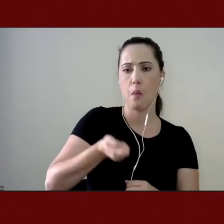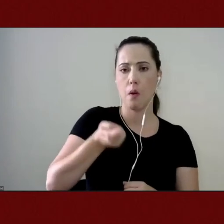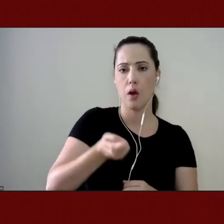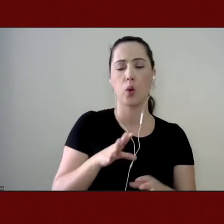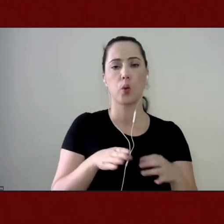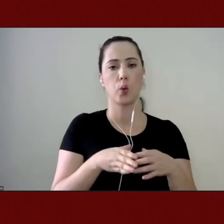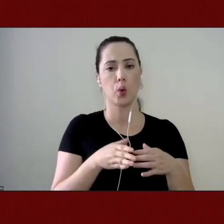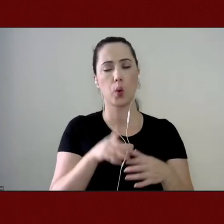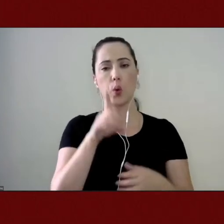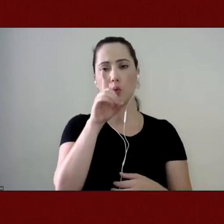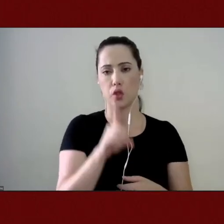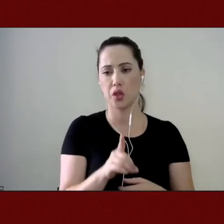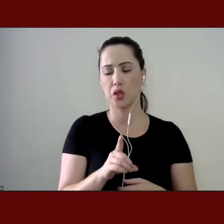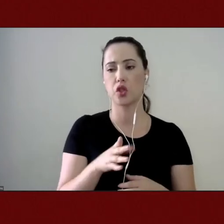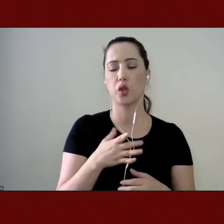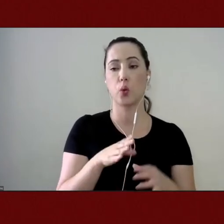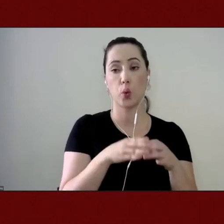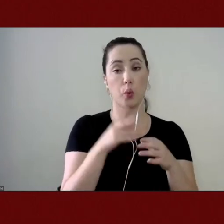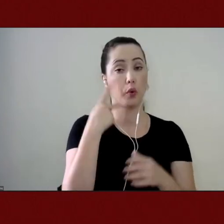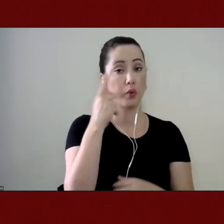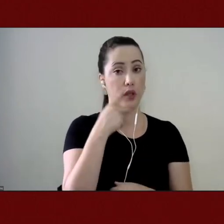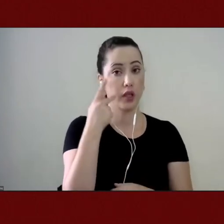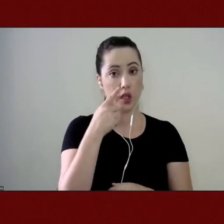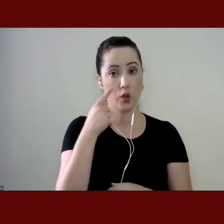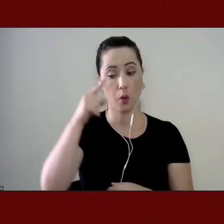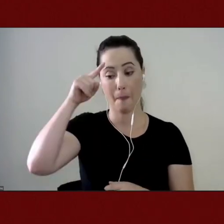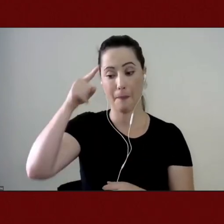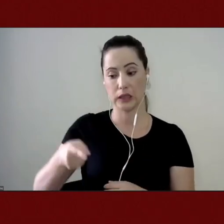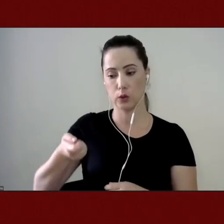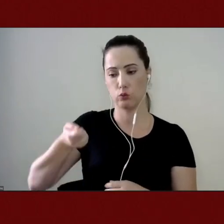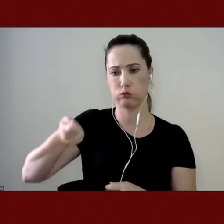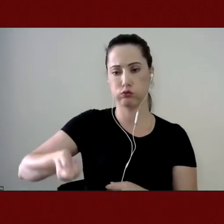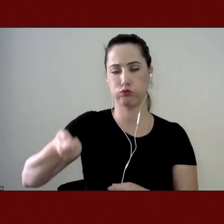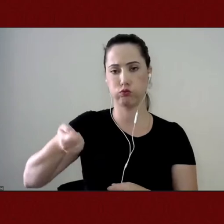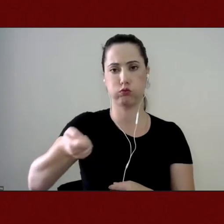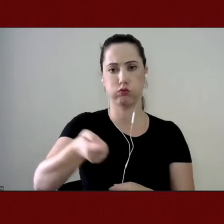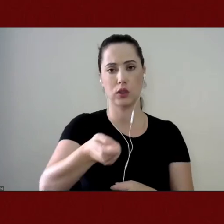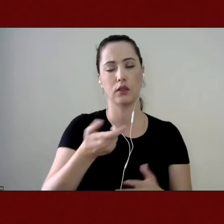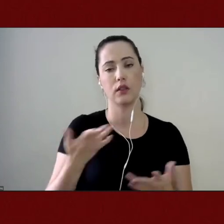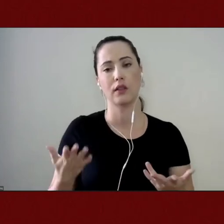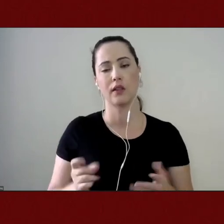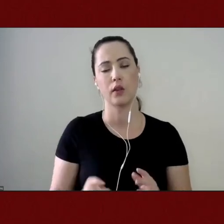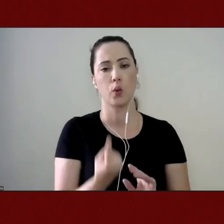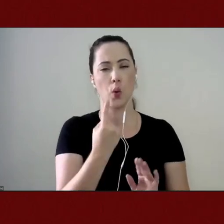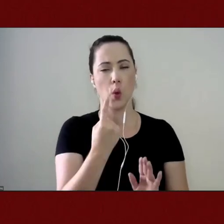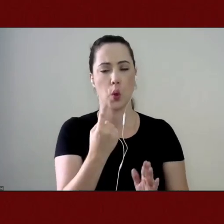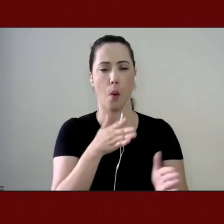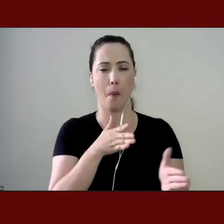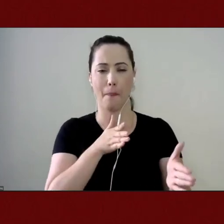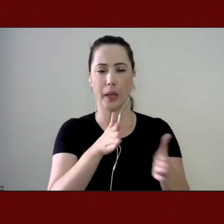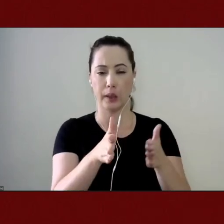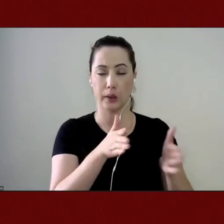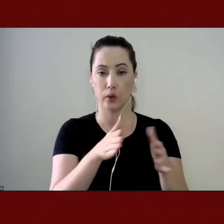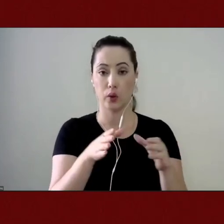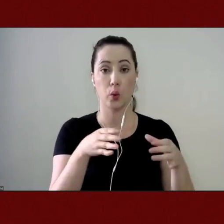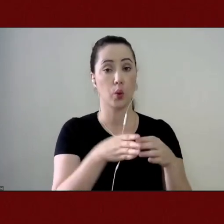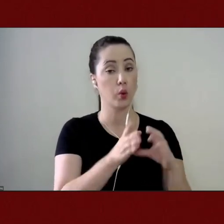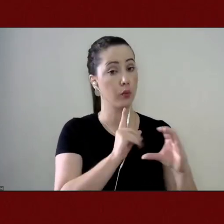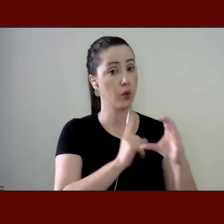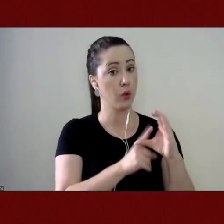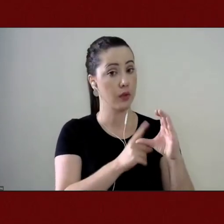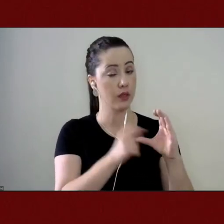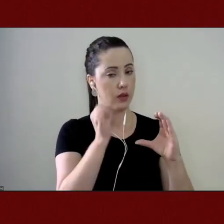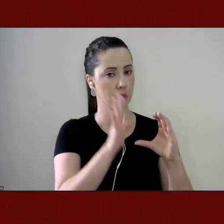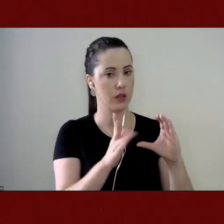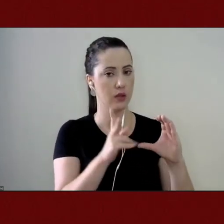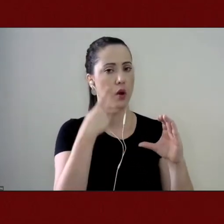os artistas e intelectuais. E, a rigor, a historiografia aponta que foi o único momento que o Partido Comunista Brasileiro teve uma